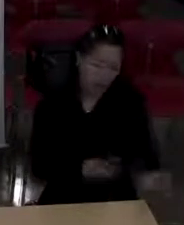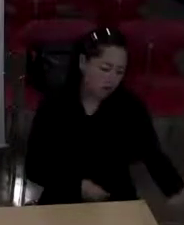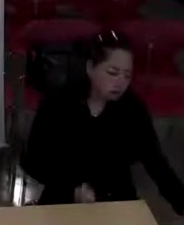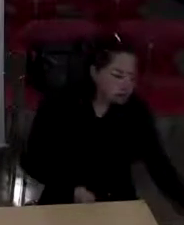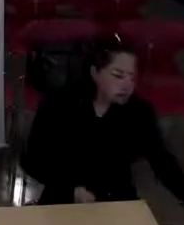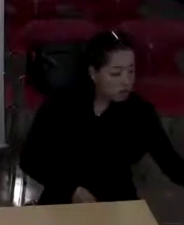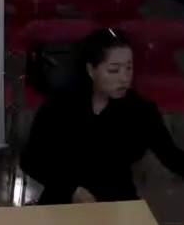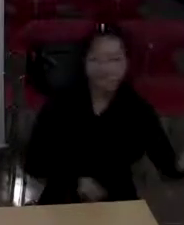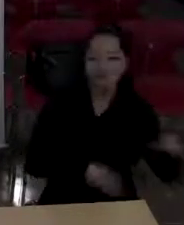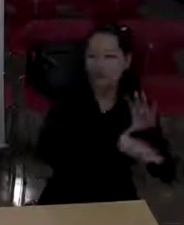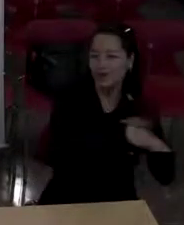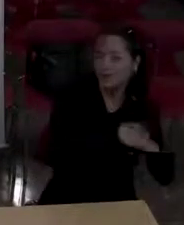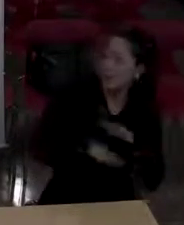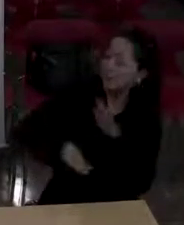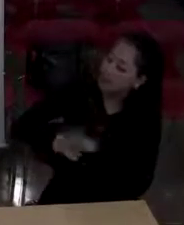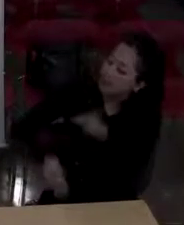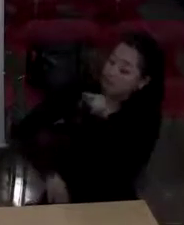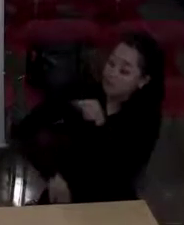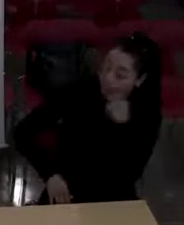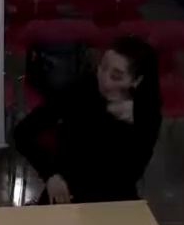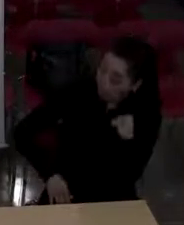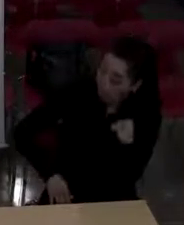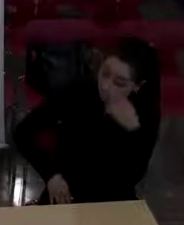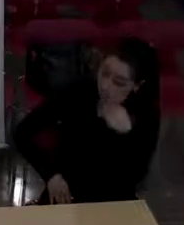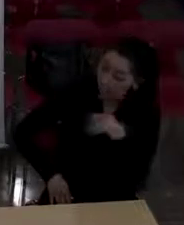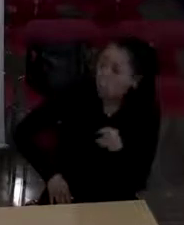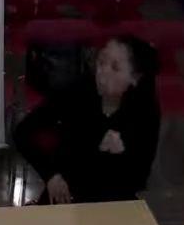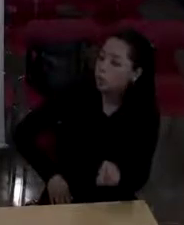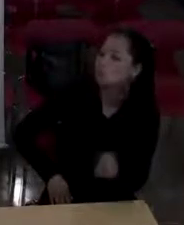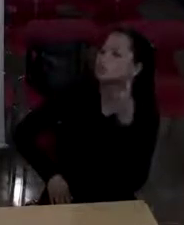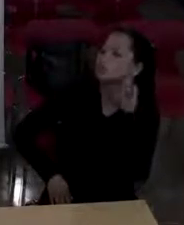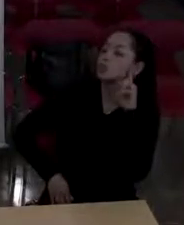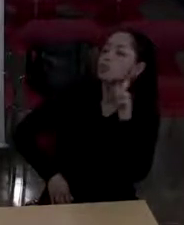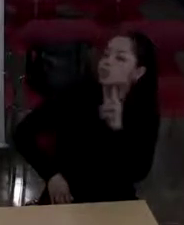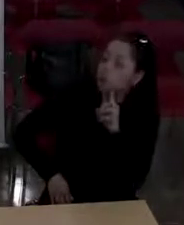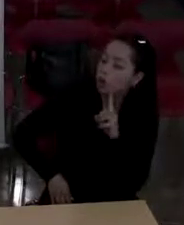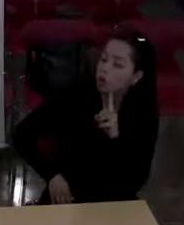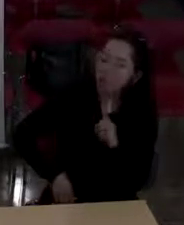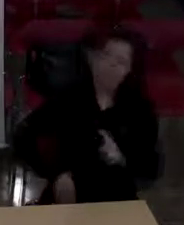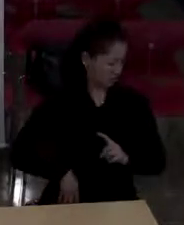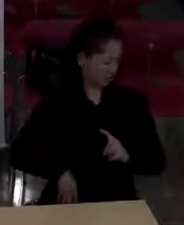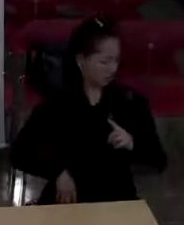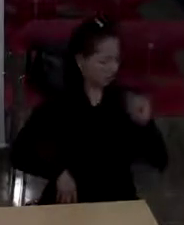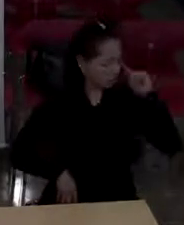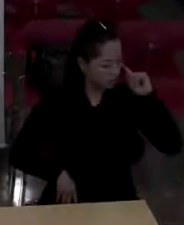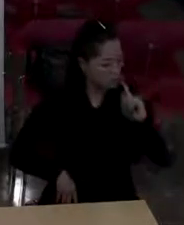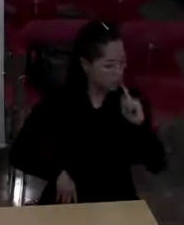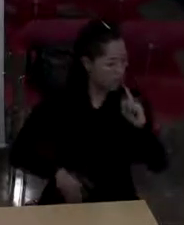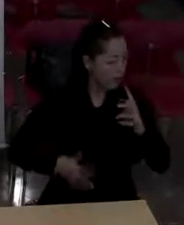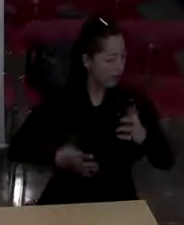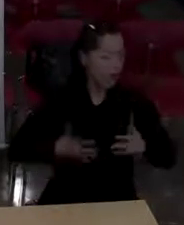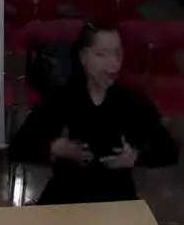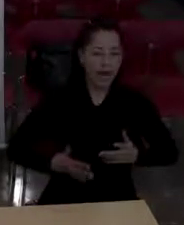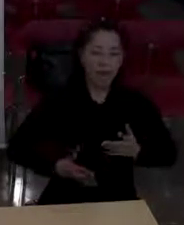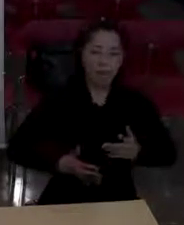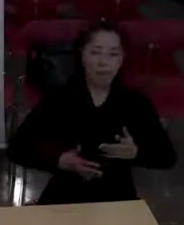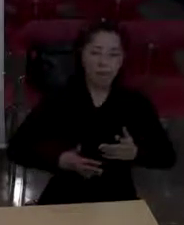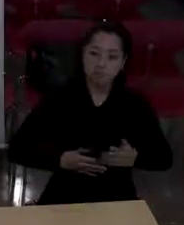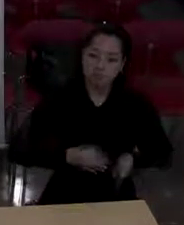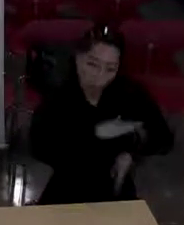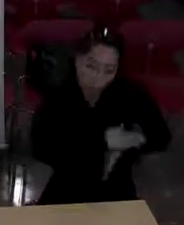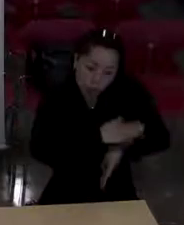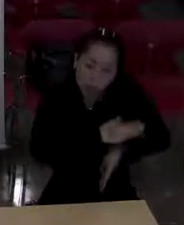importante establecerla en todo momento, porque la comunicación tiene un efecto en todo momento a nivel